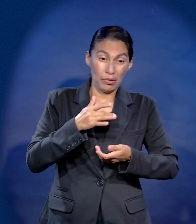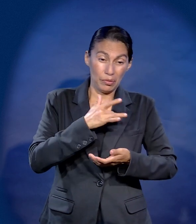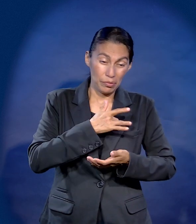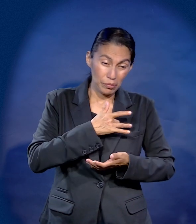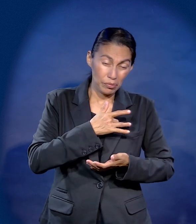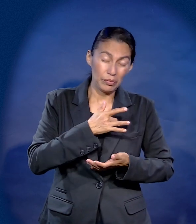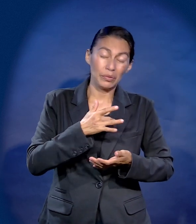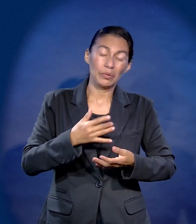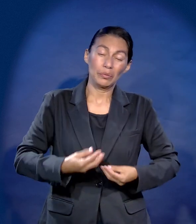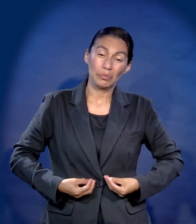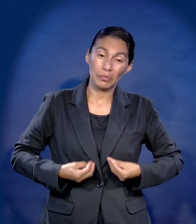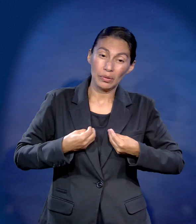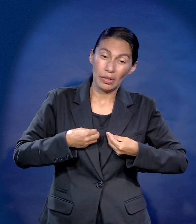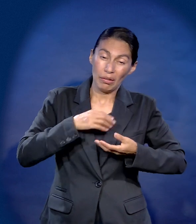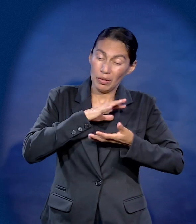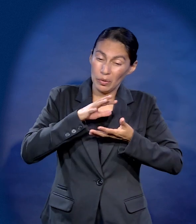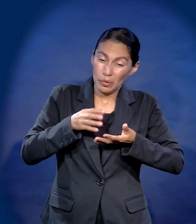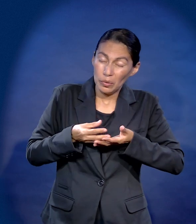nuestra vida.